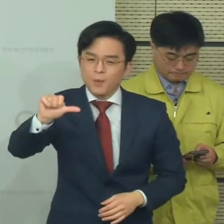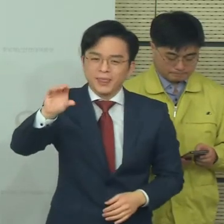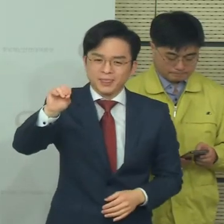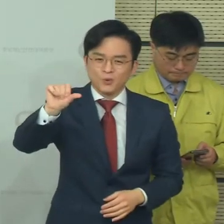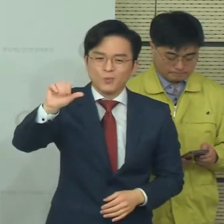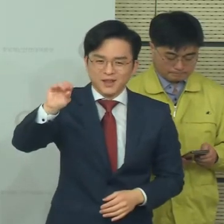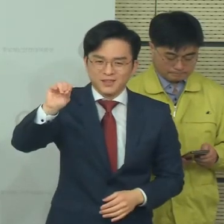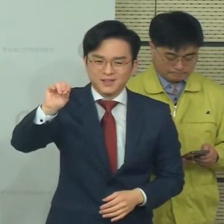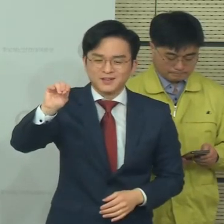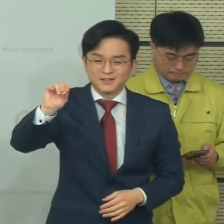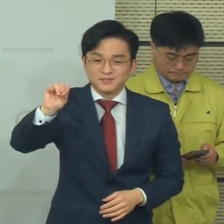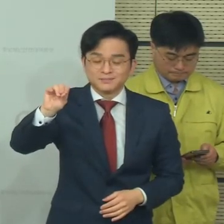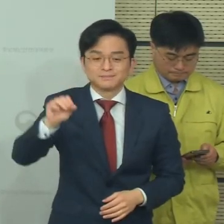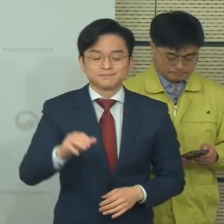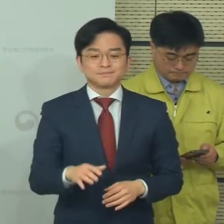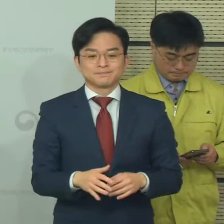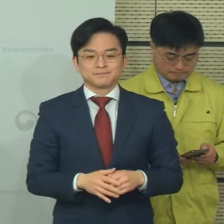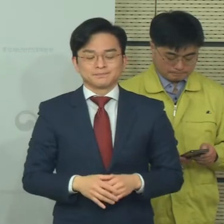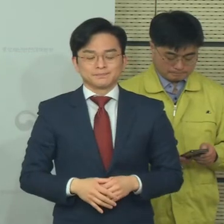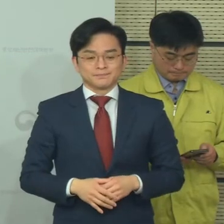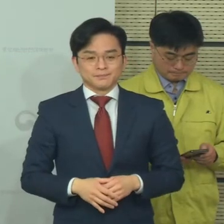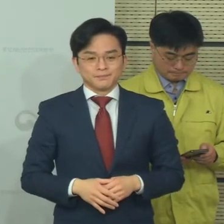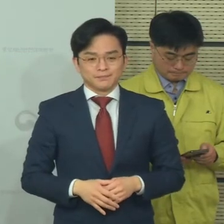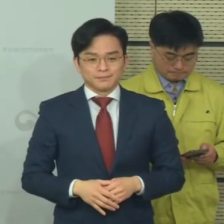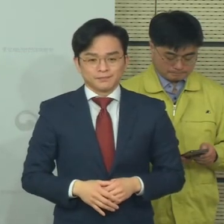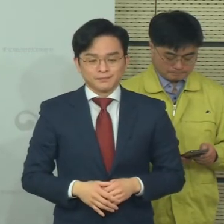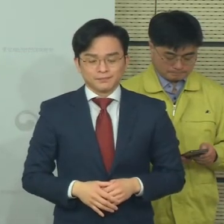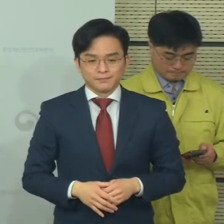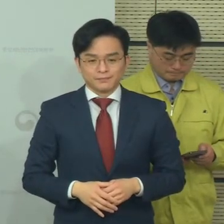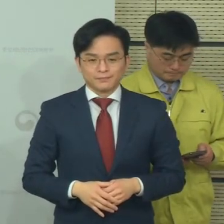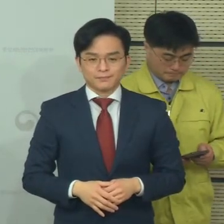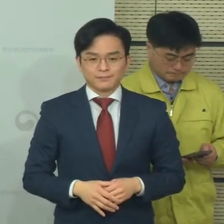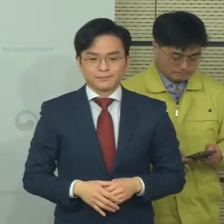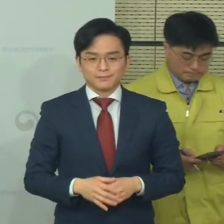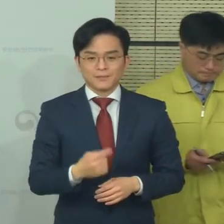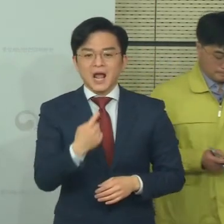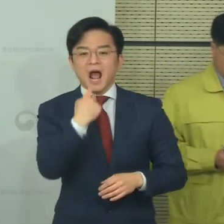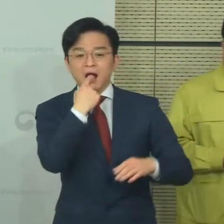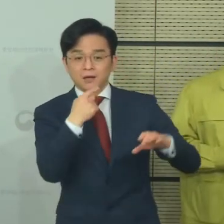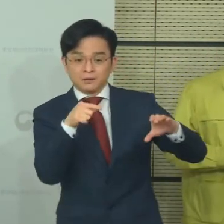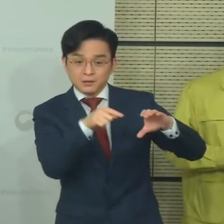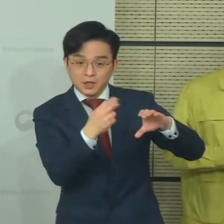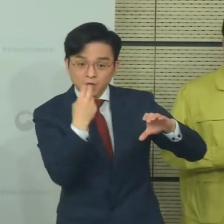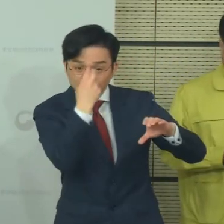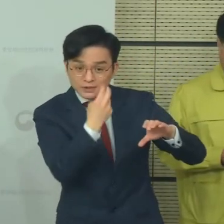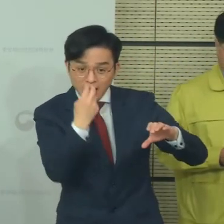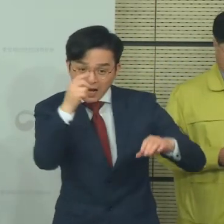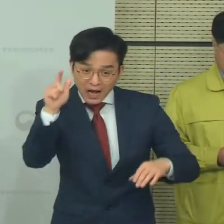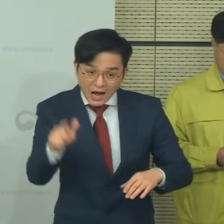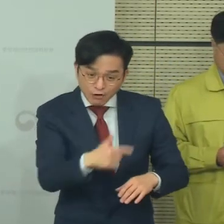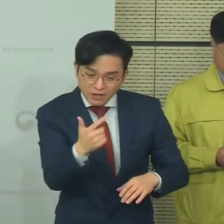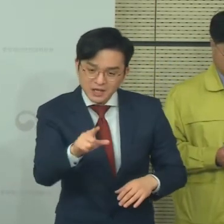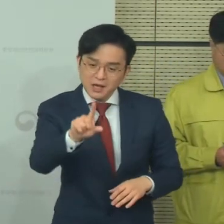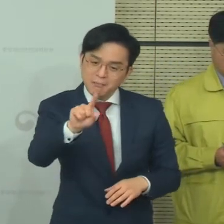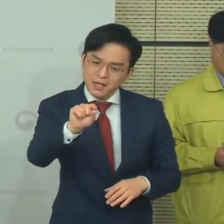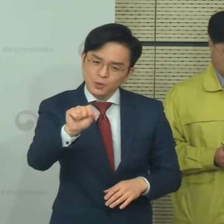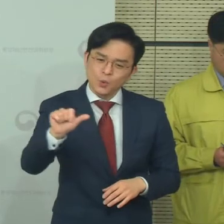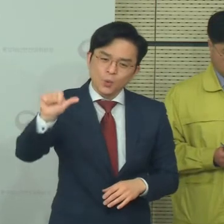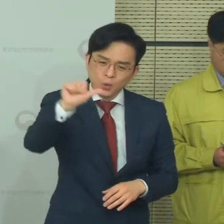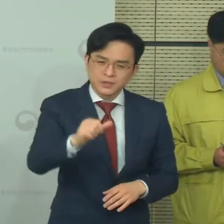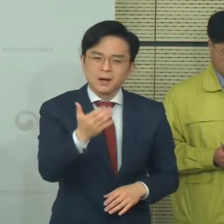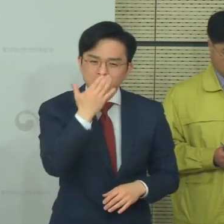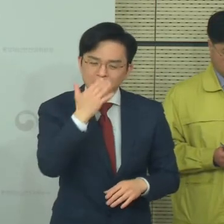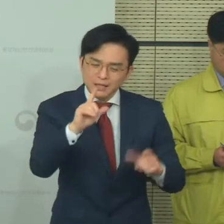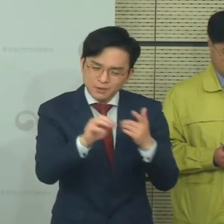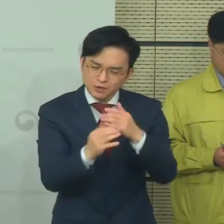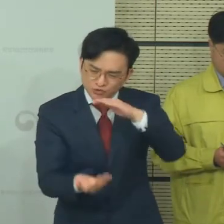거는, 저희가 1일 하루에 검사할 수 있는 검사량이 세계적으로 굉장히 많은 편이긴 하지만 대략 한 15,000에서 2만